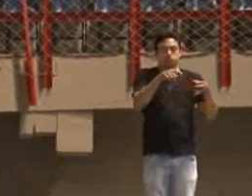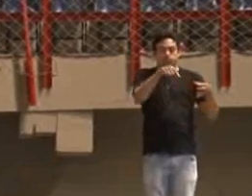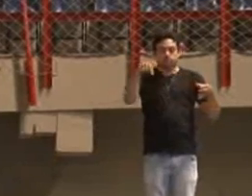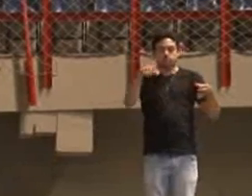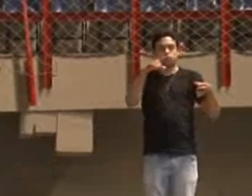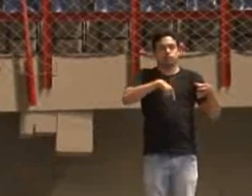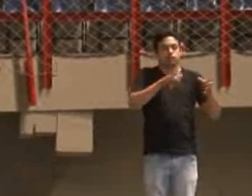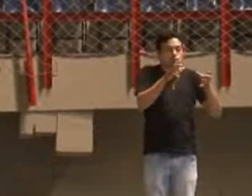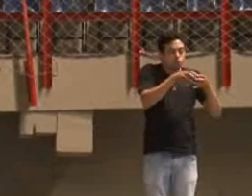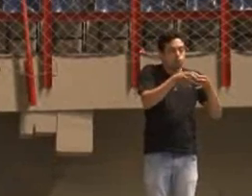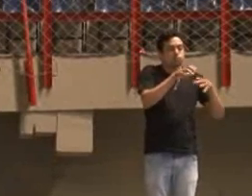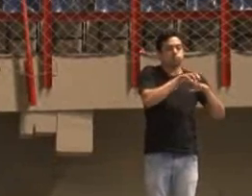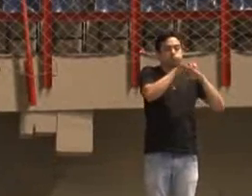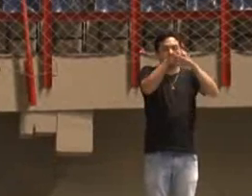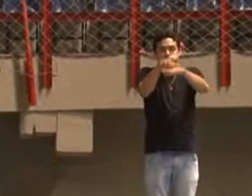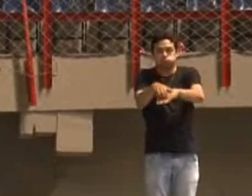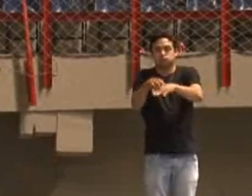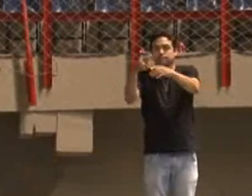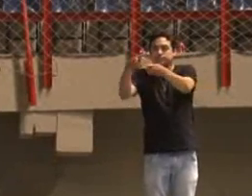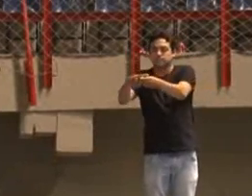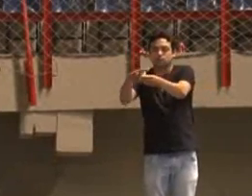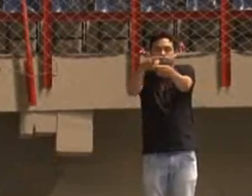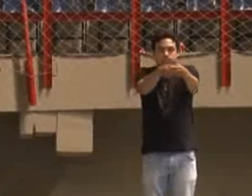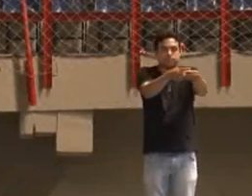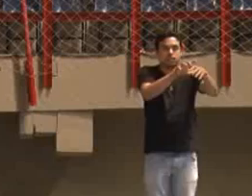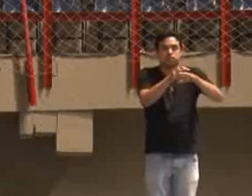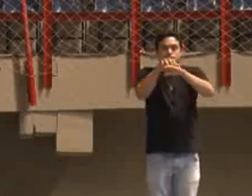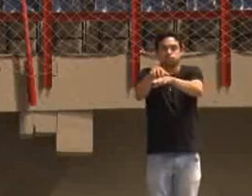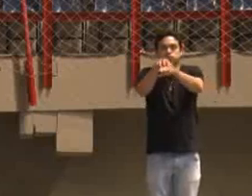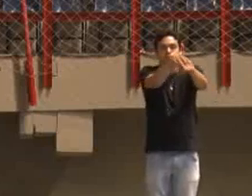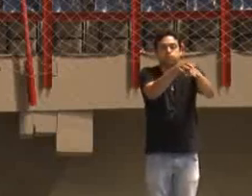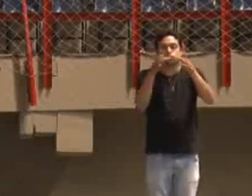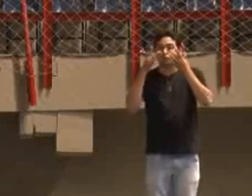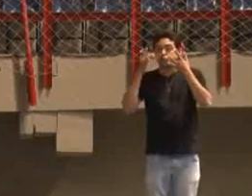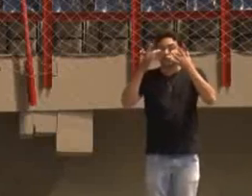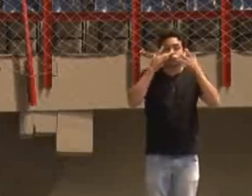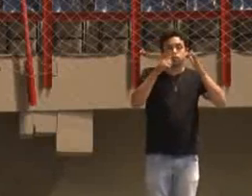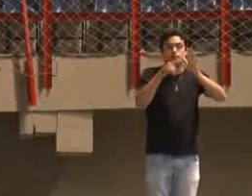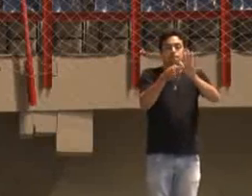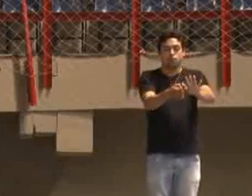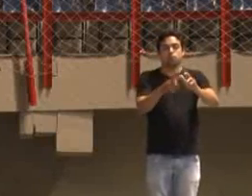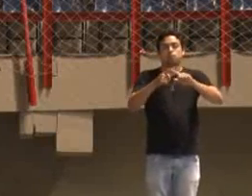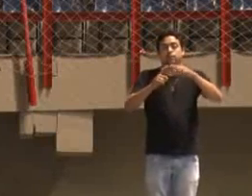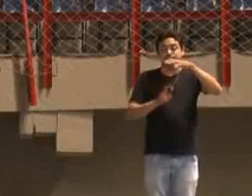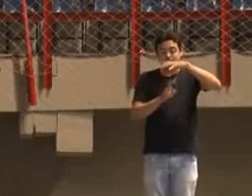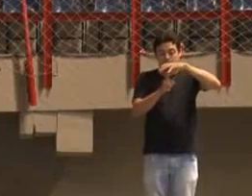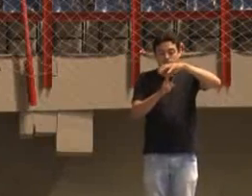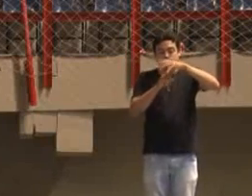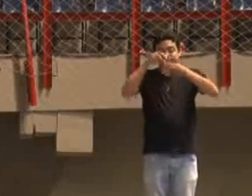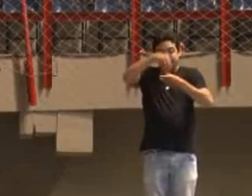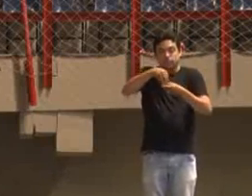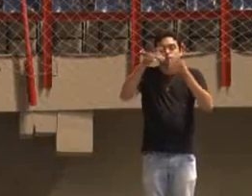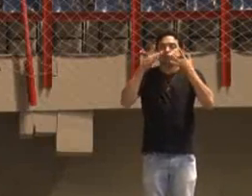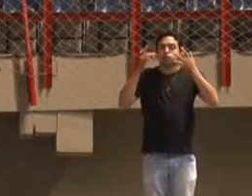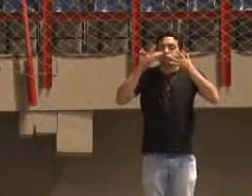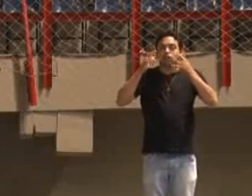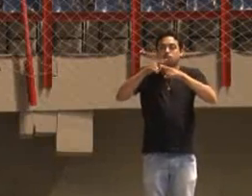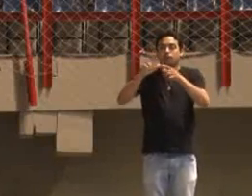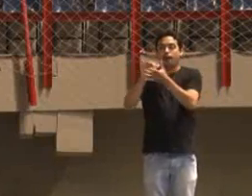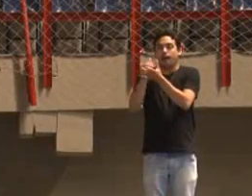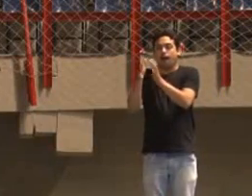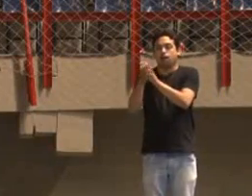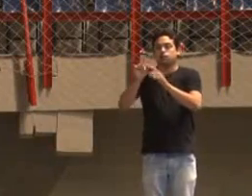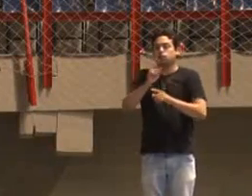de cidade em cidade apresentando seus espetáculos. É aquela história, o circo ele não deixa de ser teatro, mas a arte circense em si ela